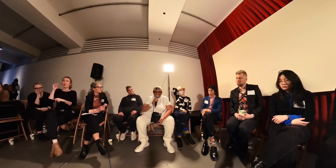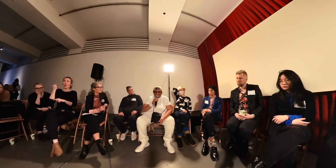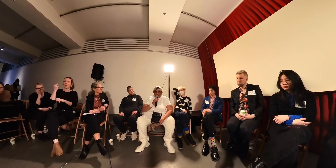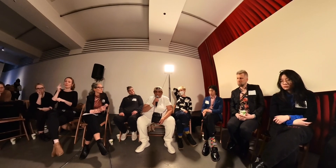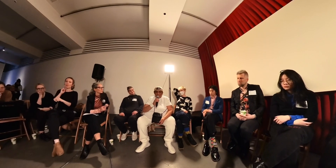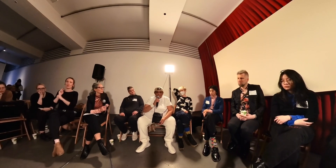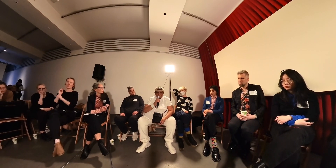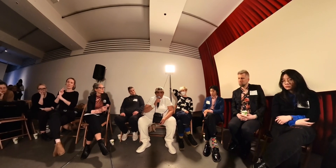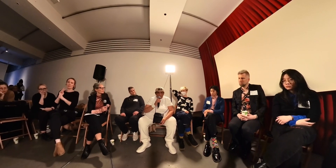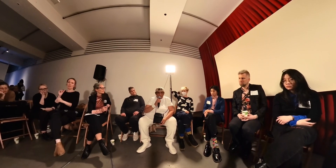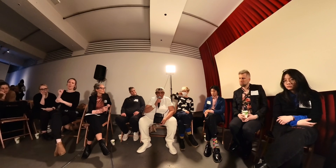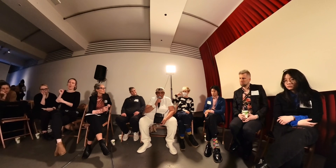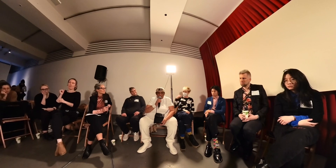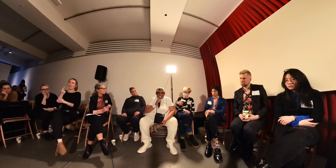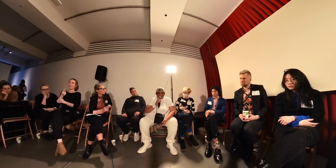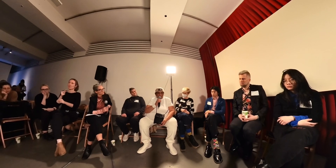A